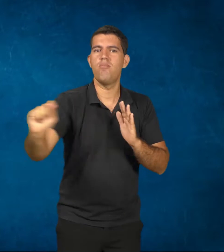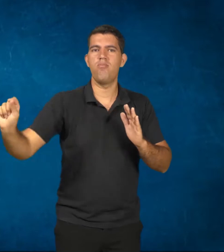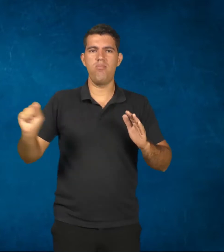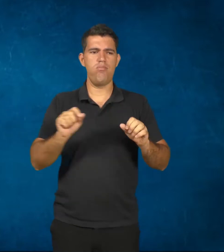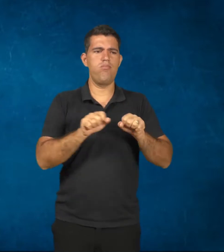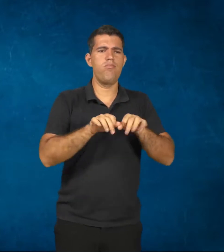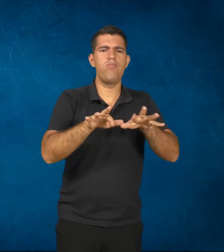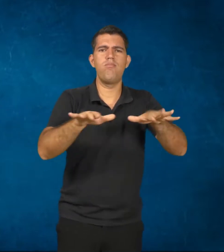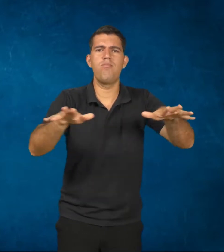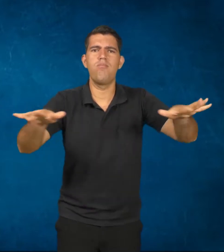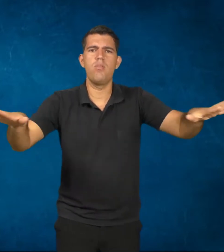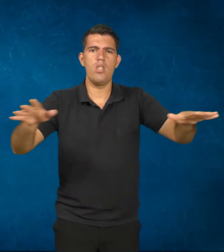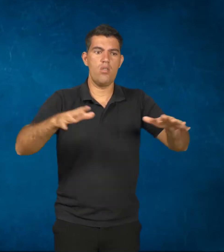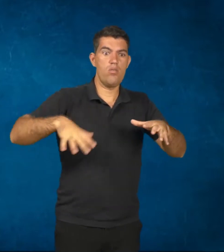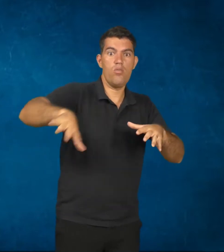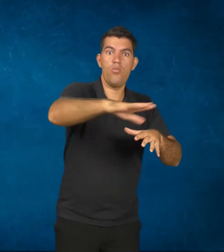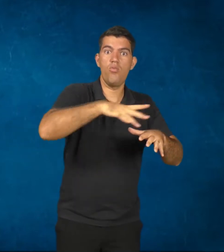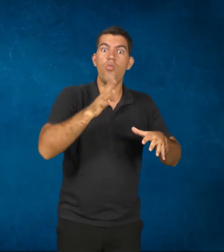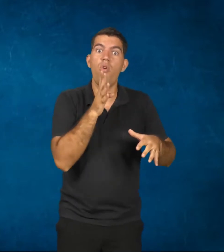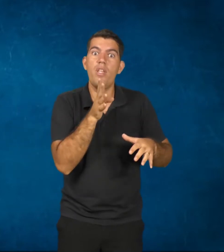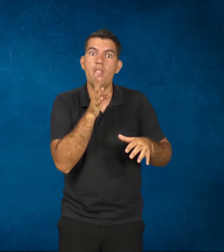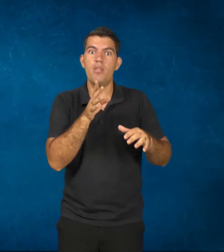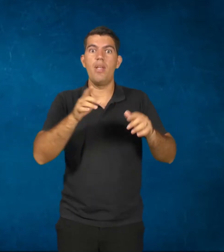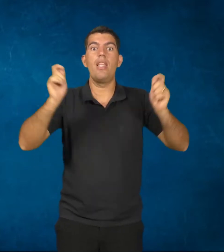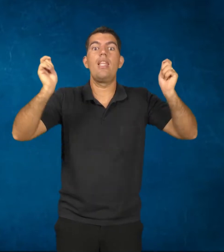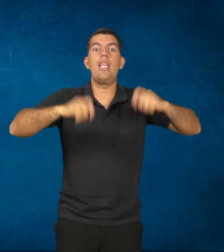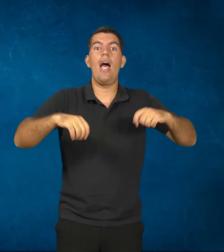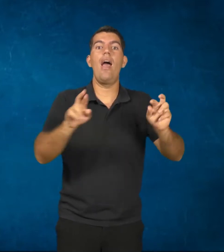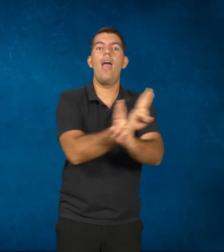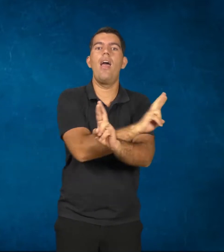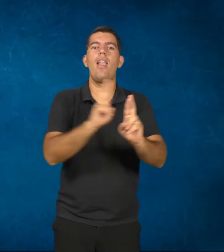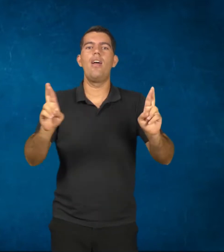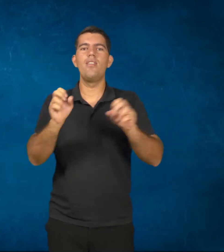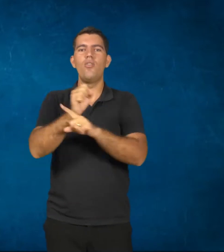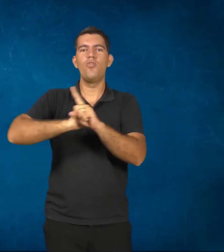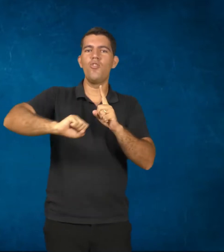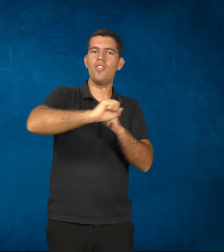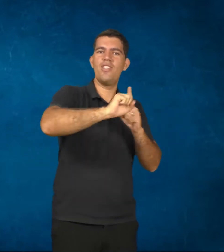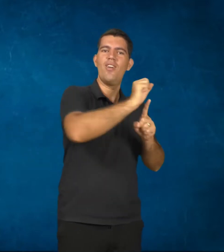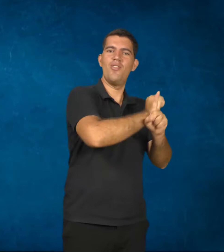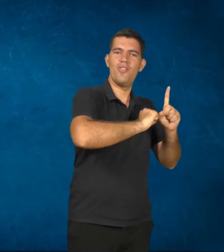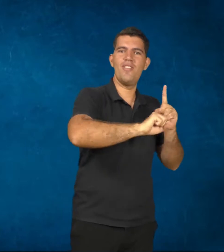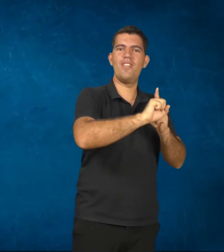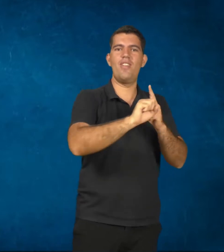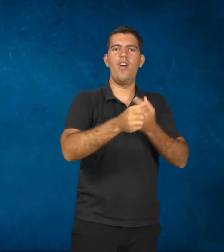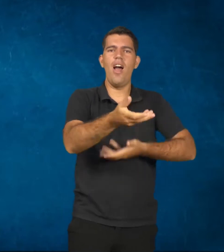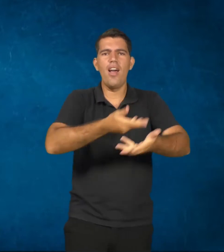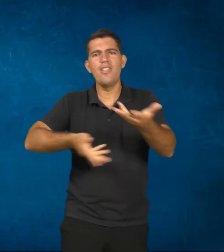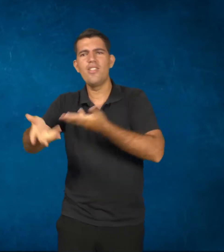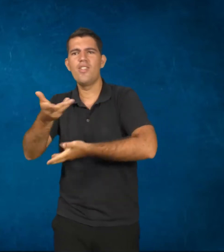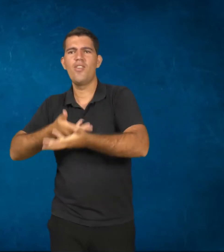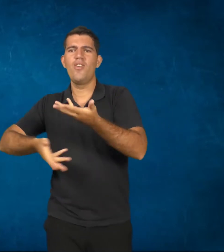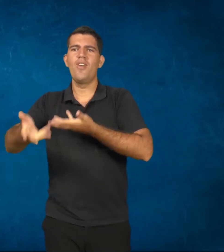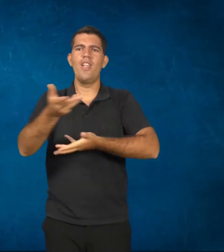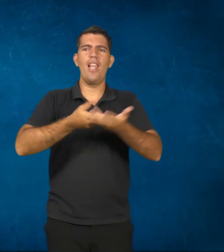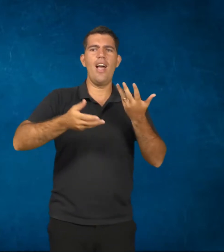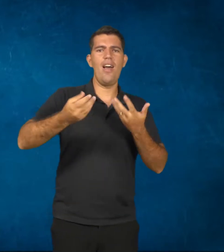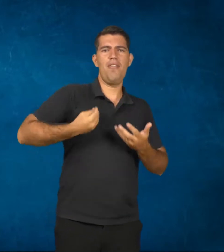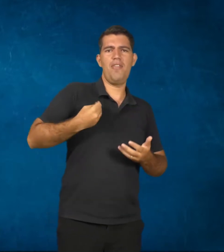em torno do conhecimento, permeadas pelas relações sociais, buscando articular vivências e saberes dos